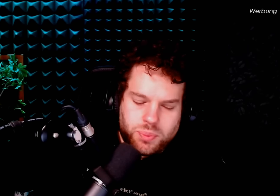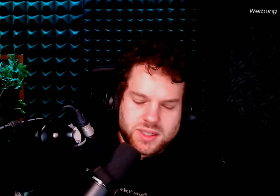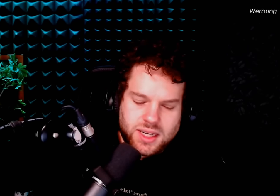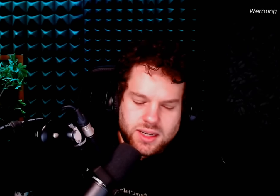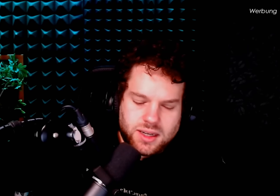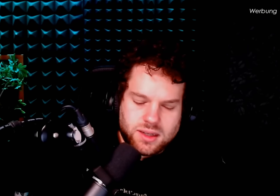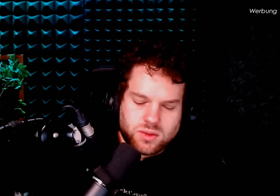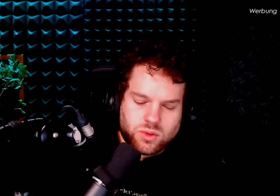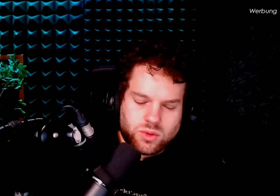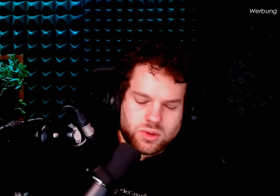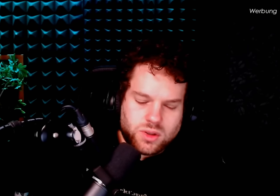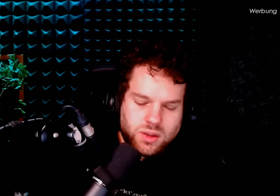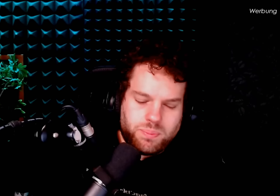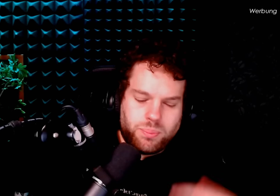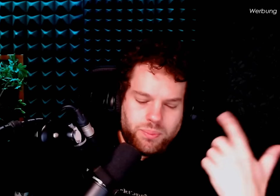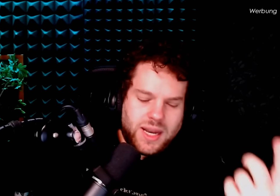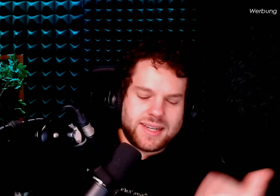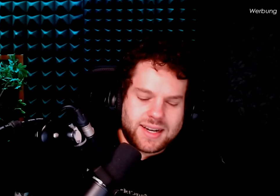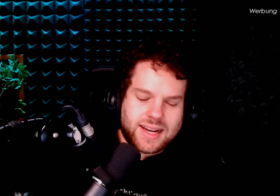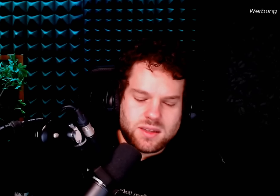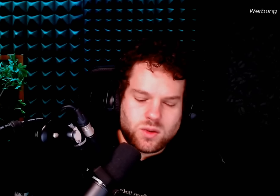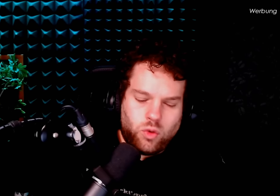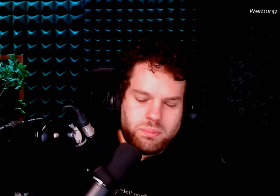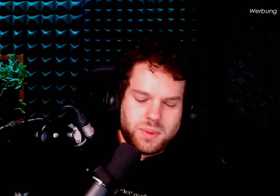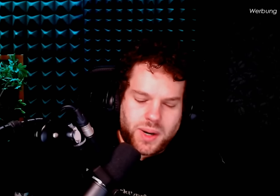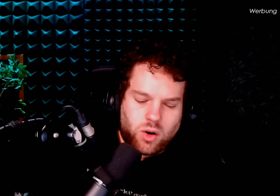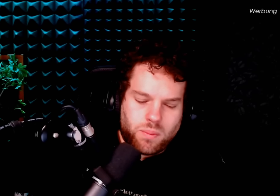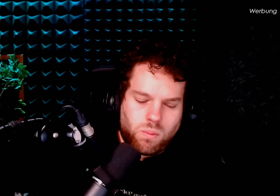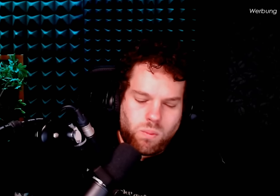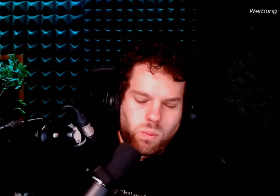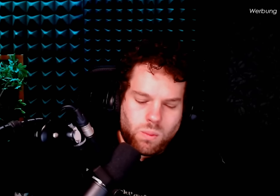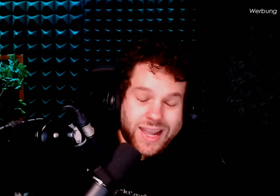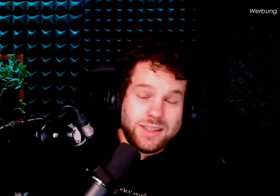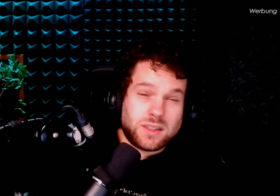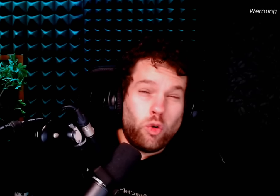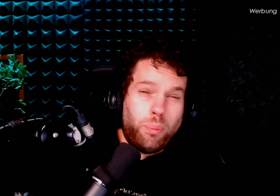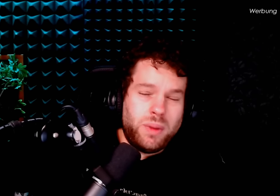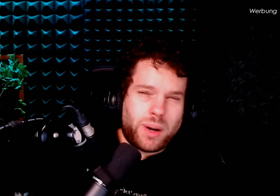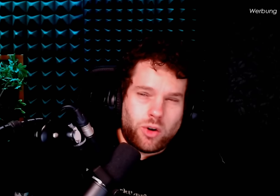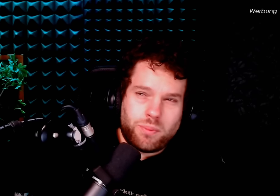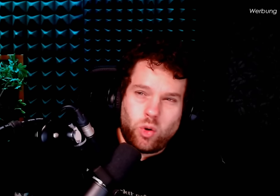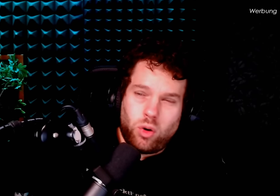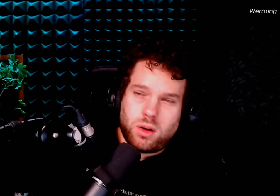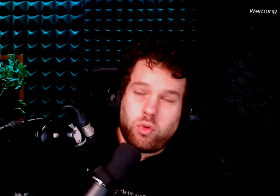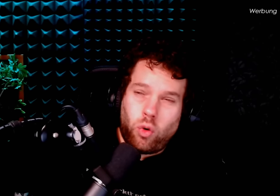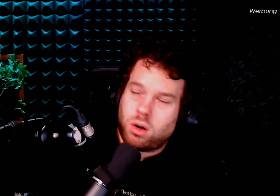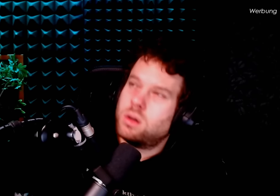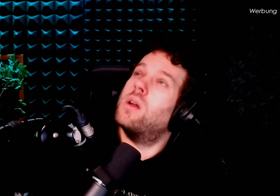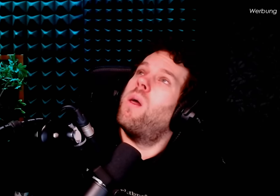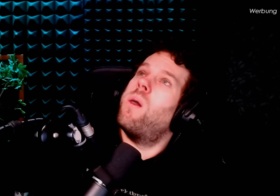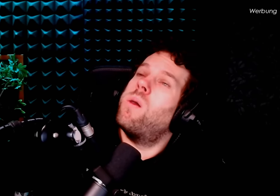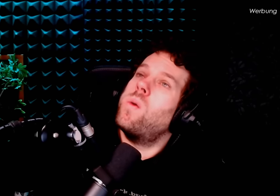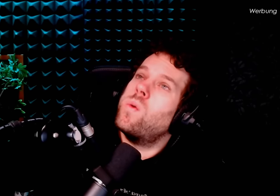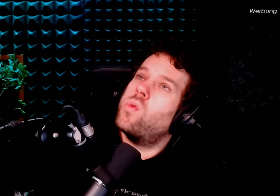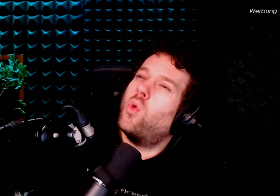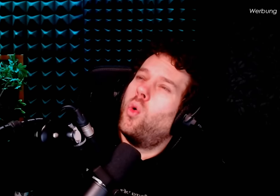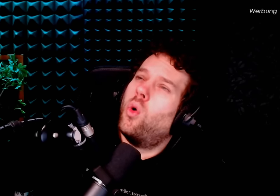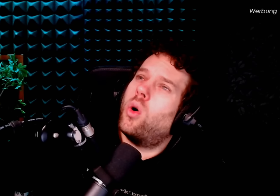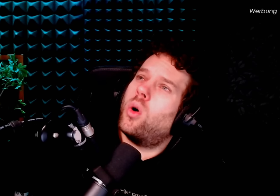hauptsächlich so die Blätter ganz oben im Baum. Ganz oben im Baum. Hoch. Hoch.